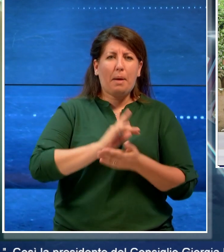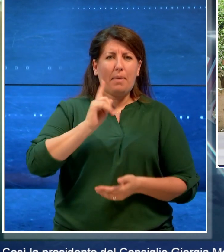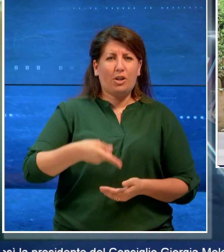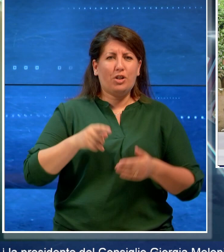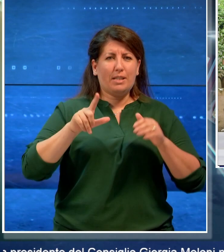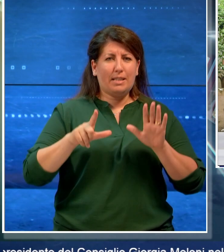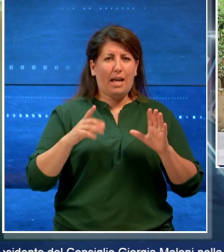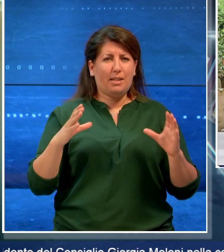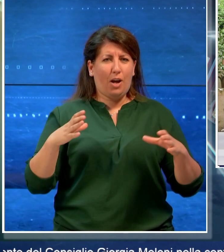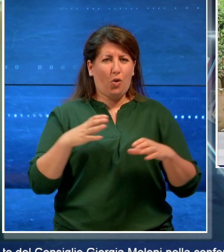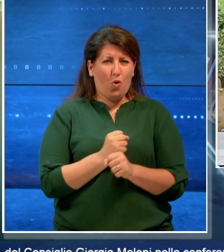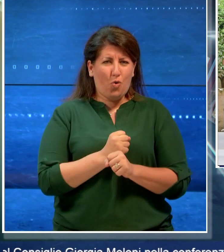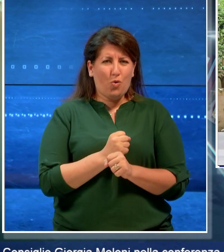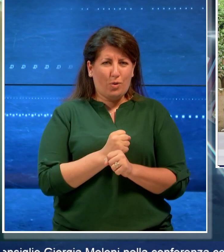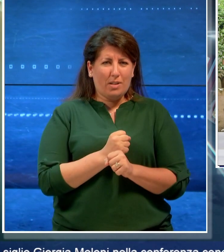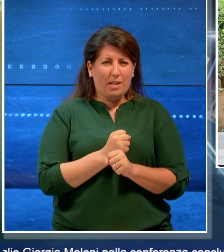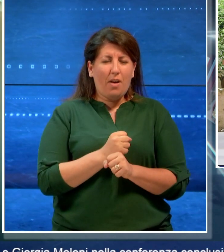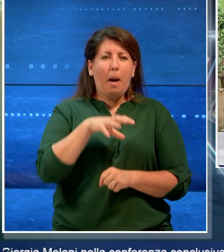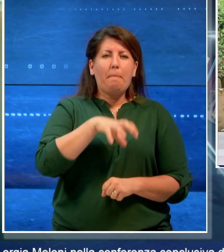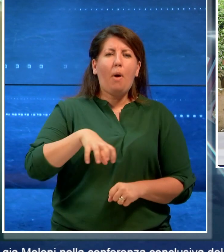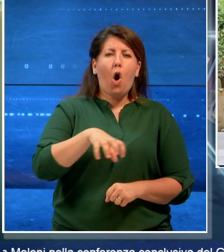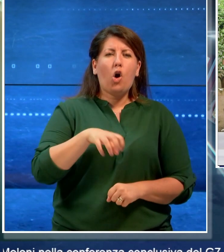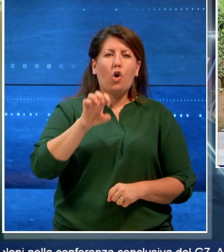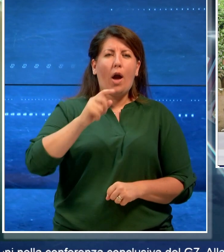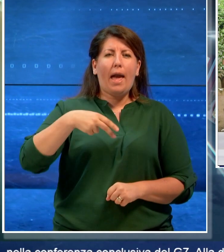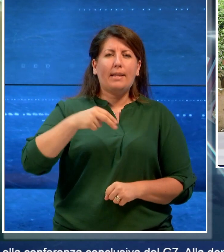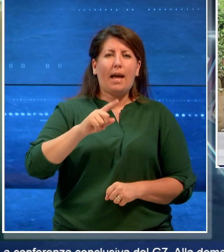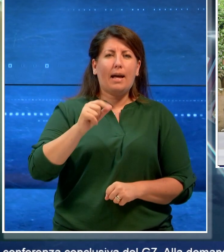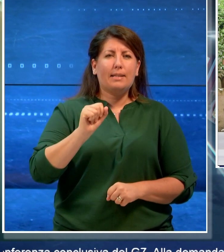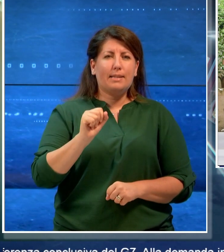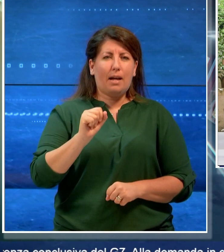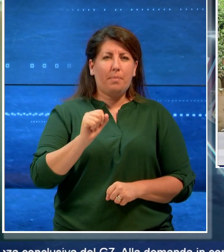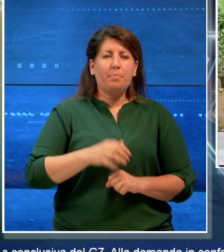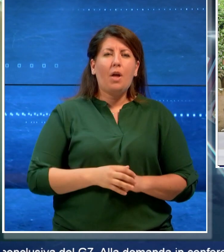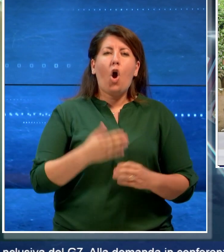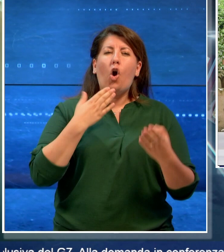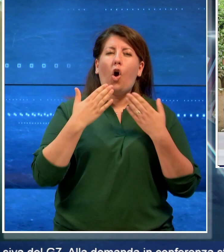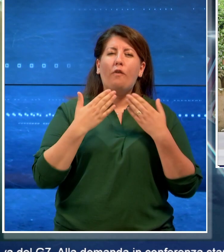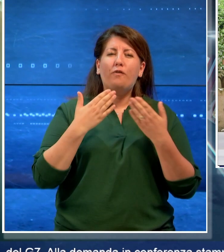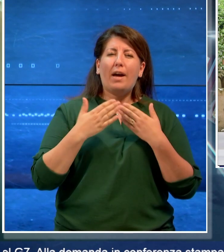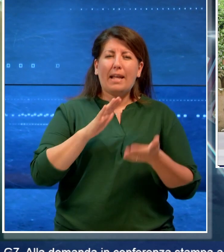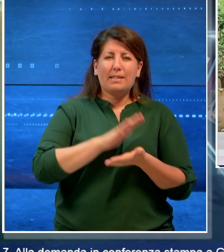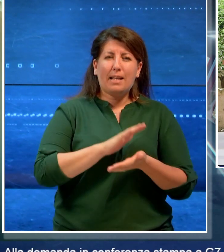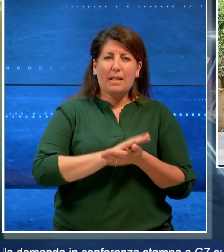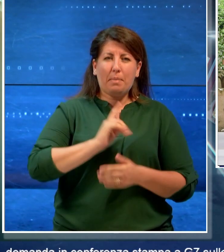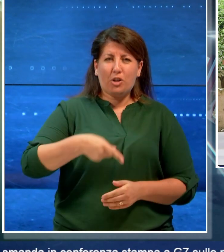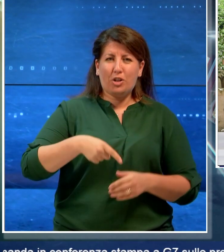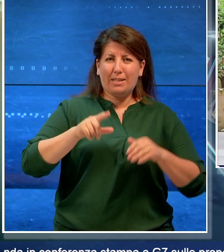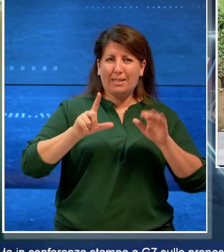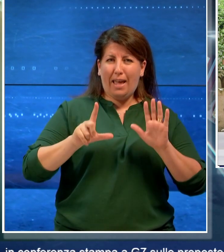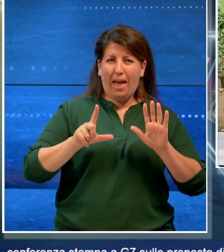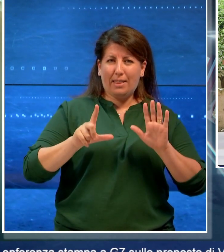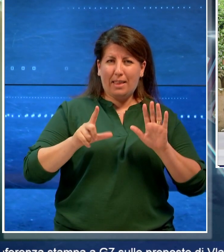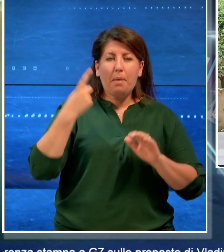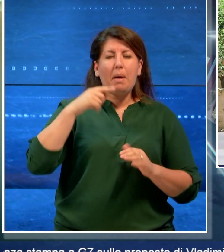Borgo Ignazia in provincia di Fasano alla domanda in conferenza stampa G7 sulle proposte di Putin